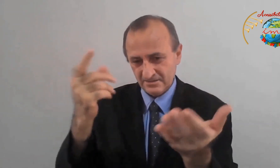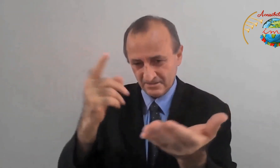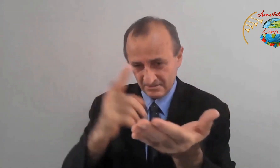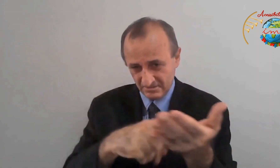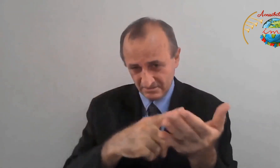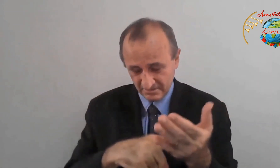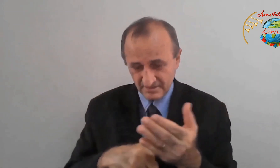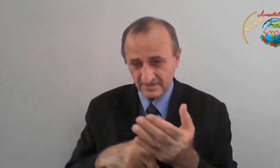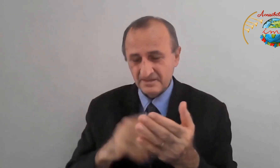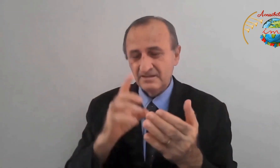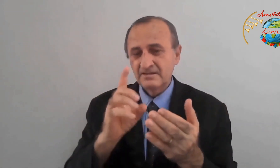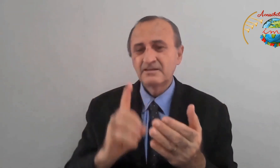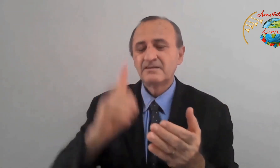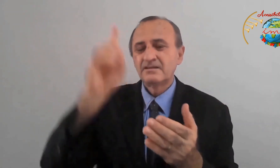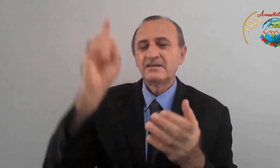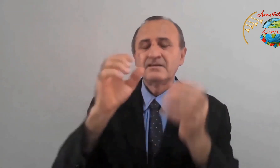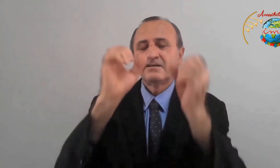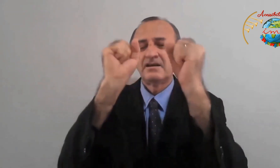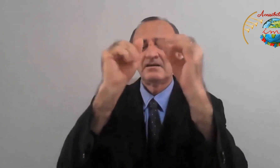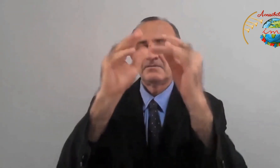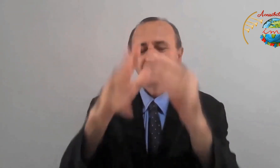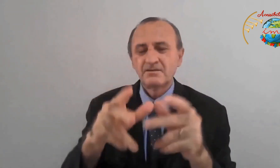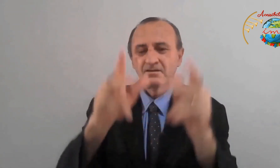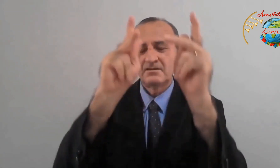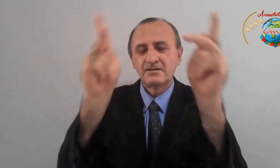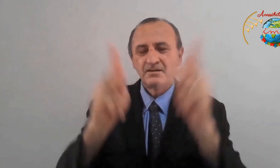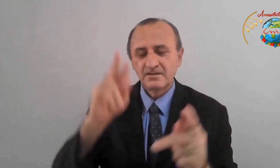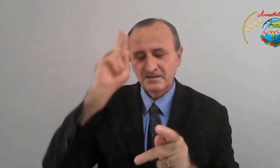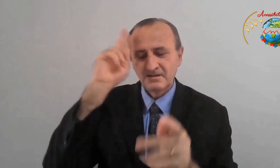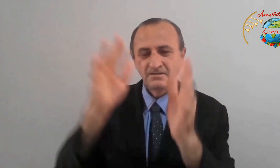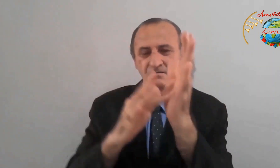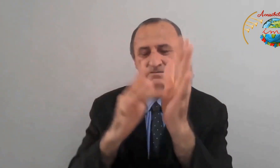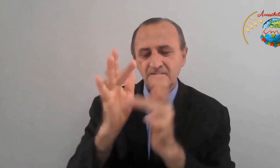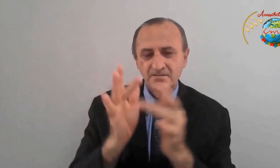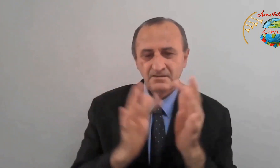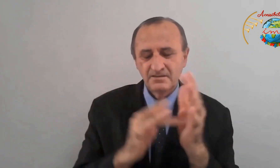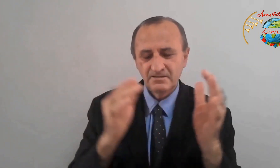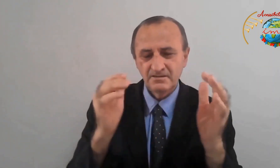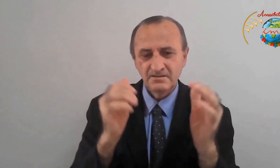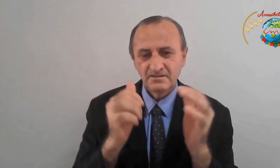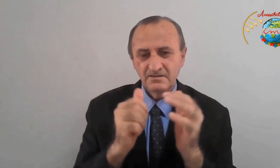conseguirmos a vida eterna. Amém? Então Deus abençoe a todos, a paz do Senhor Jesus.